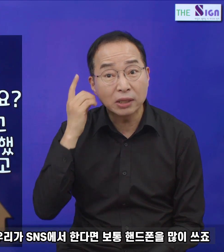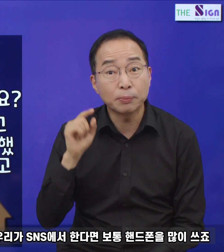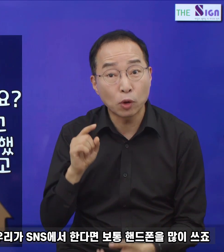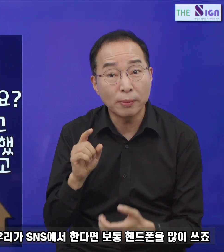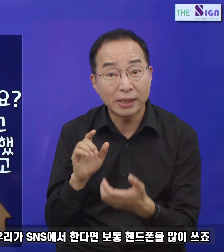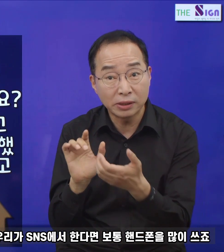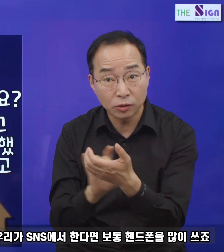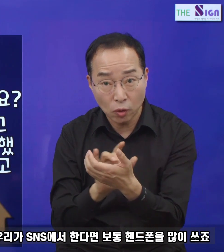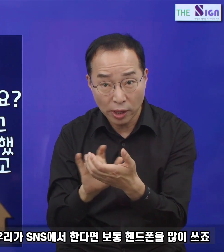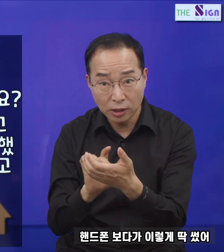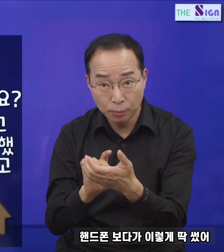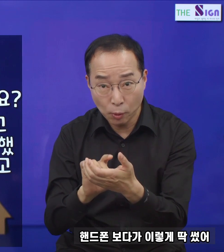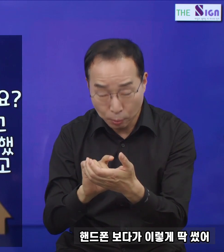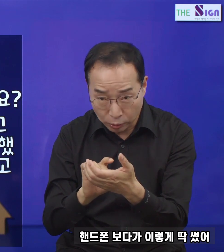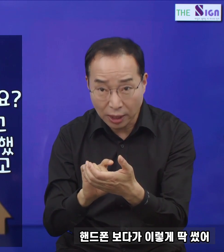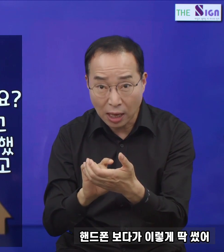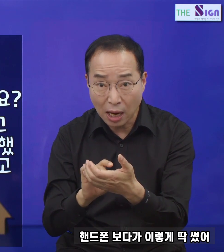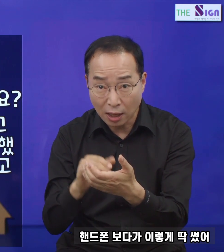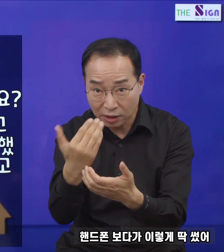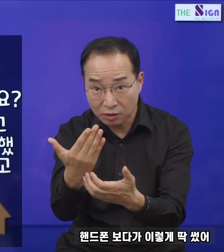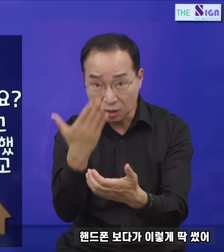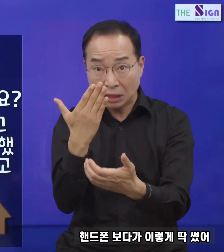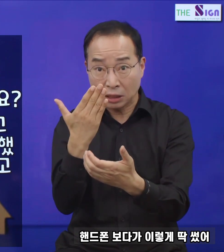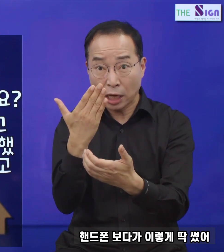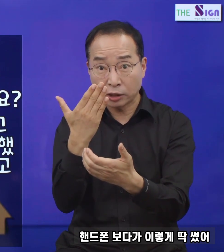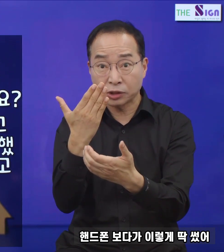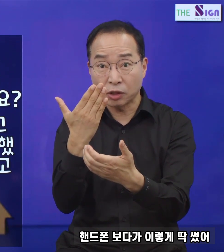핸드폰을 많이 쓰죠. 핸드폰 보다가 이렇게 딱 썼어.